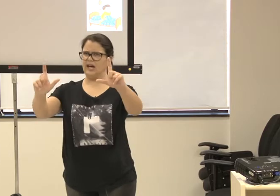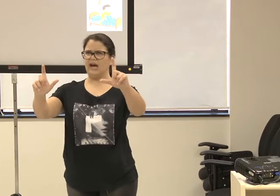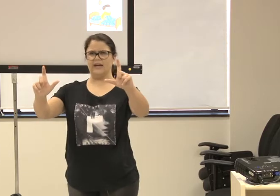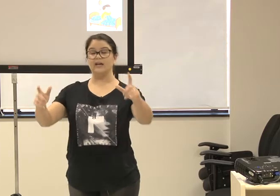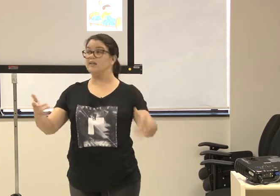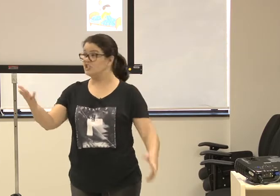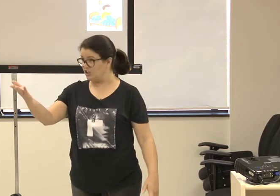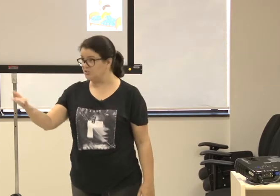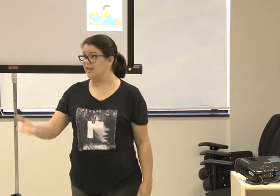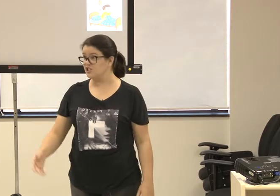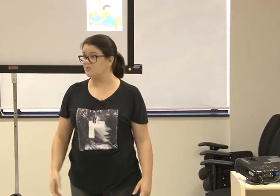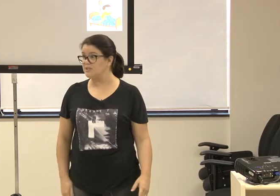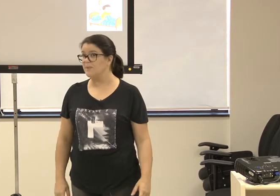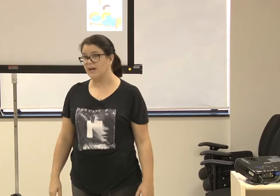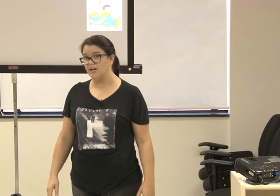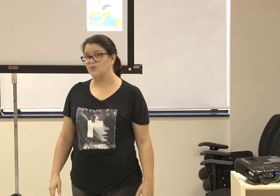Brina, e tinha o teste do espelho.